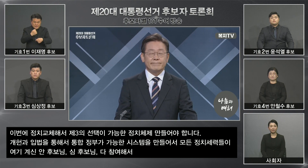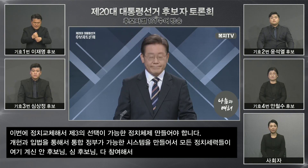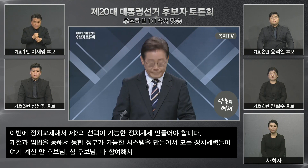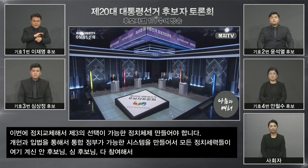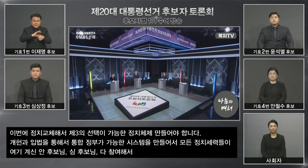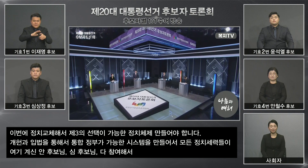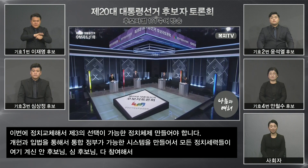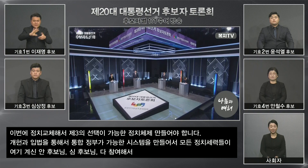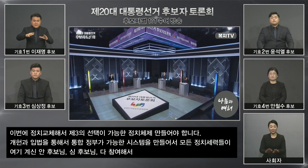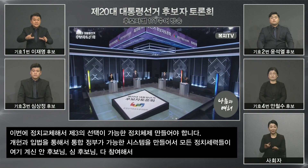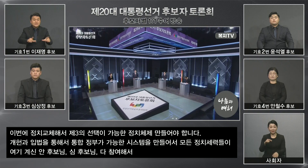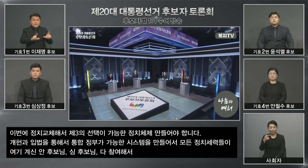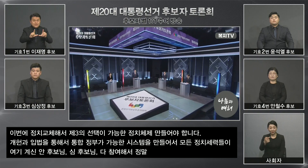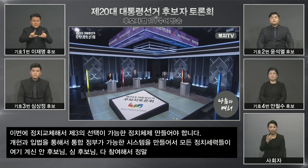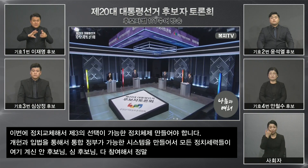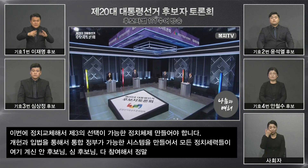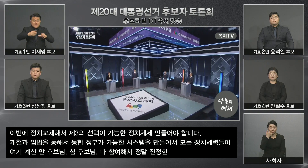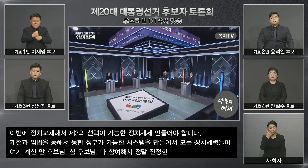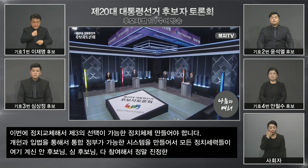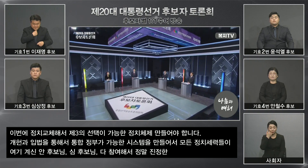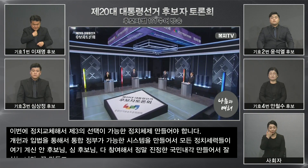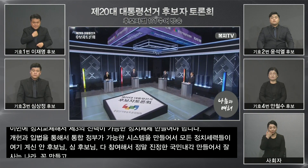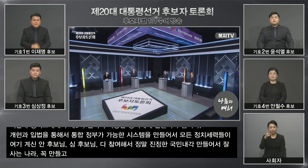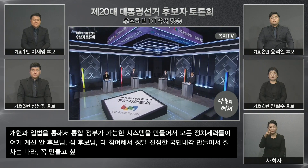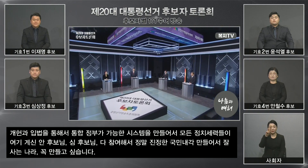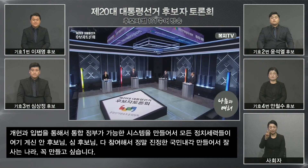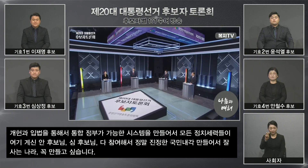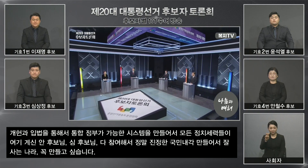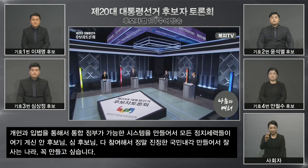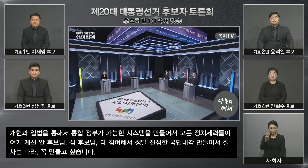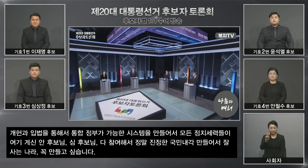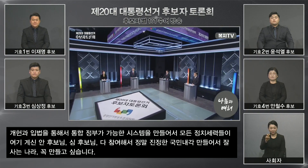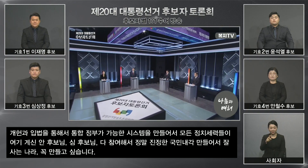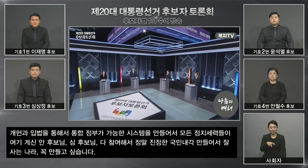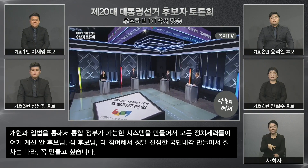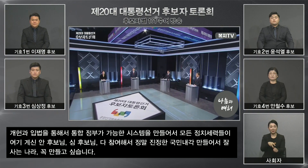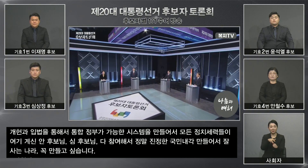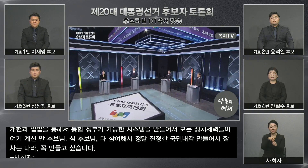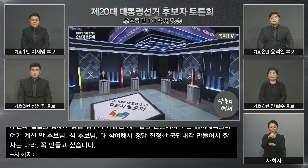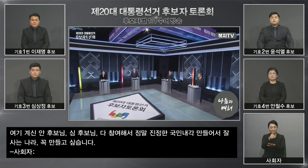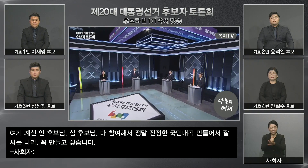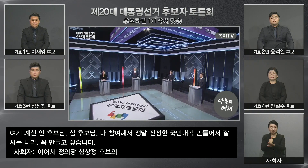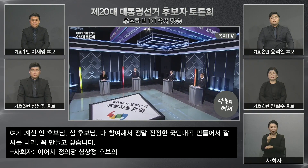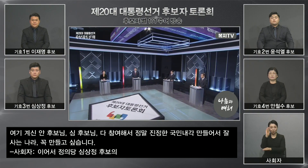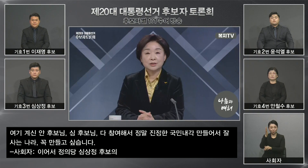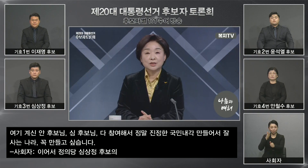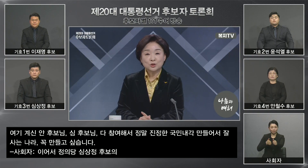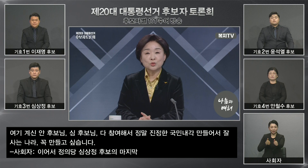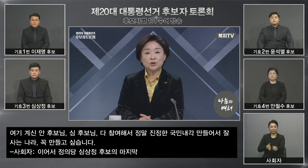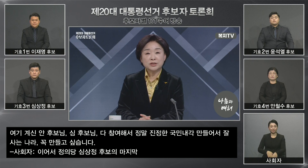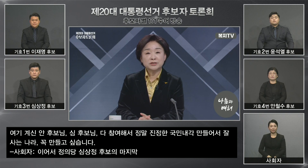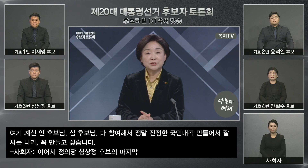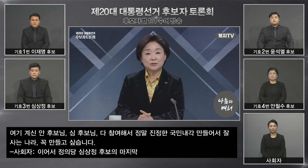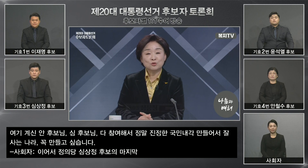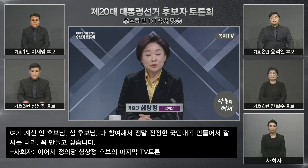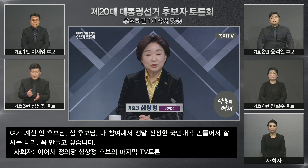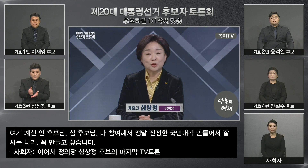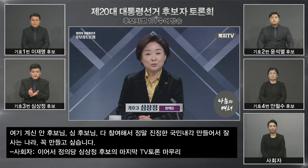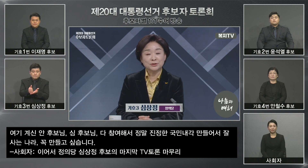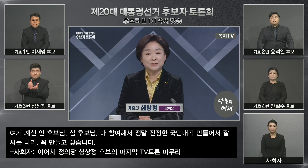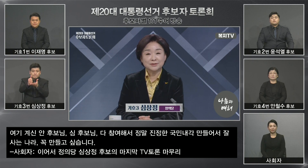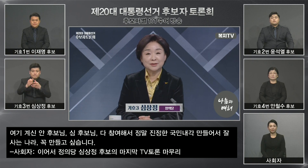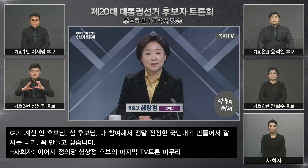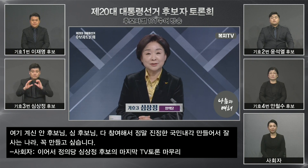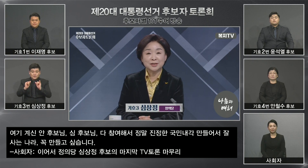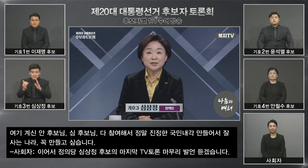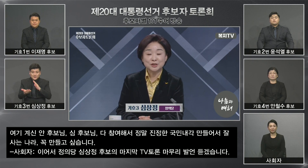네, 이어서 정의당 심상정 후보의 마지막 TV 토론회 마무리 발언 듣겠습니다. 존경하는 국민